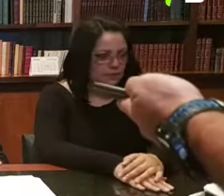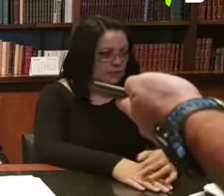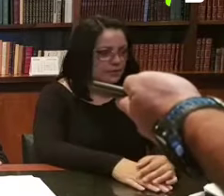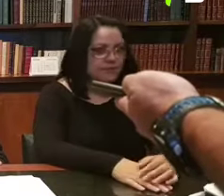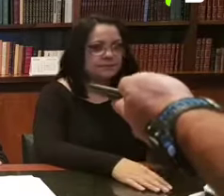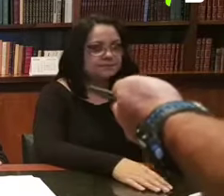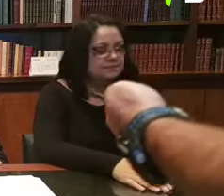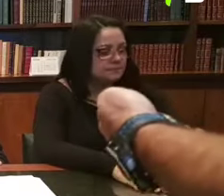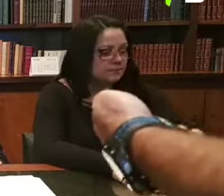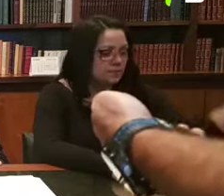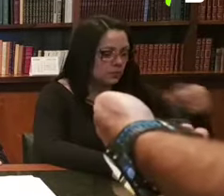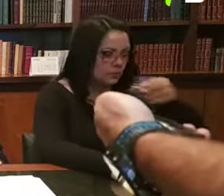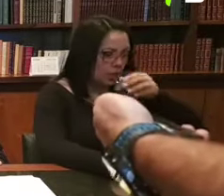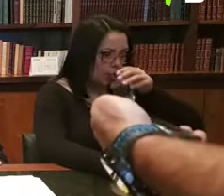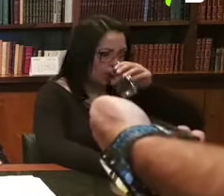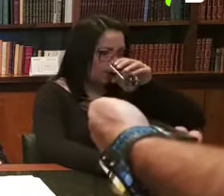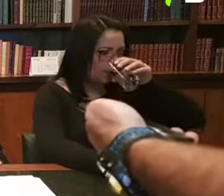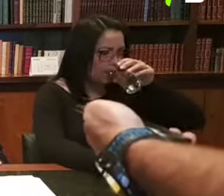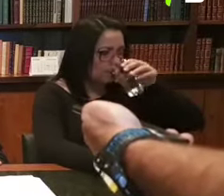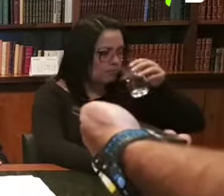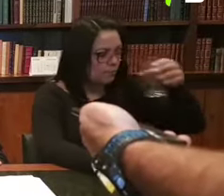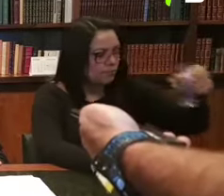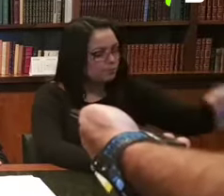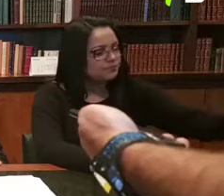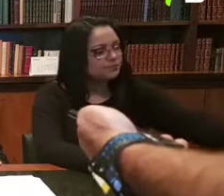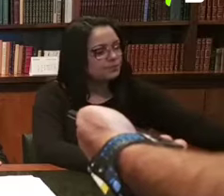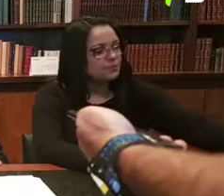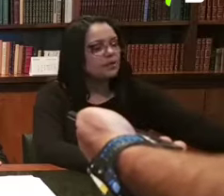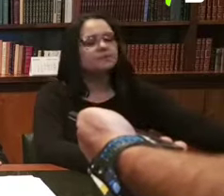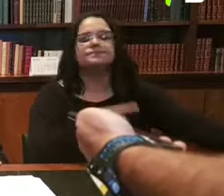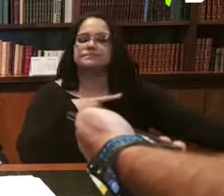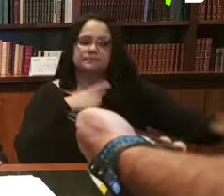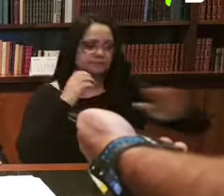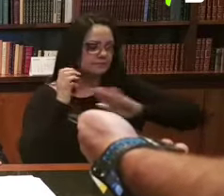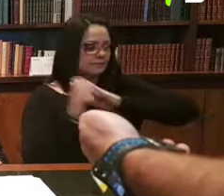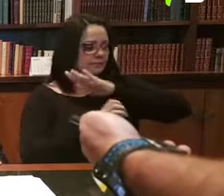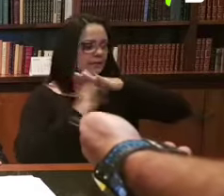boa noite e aí